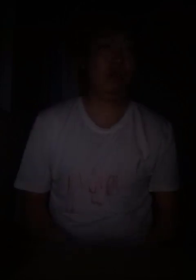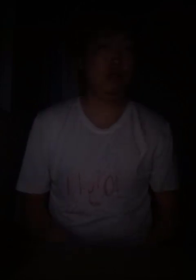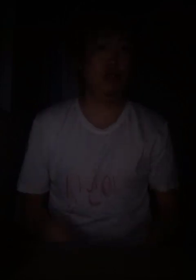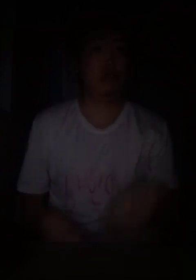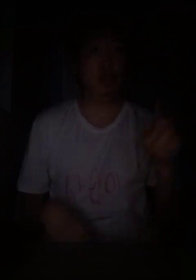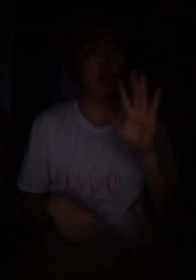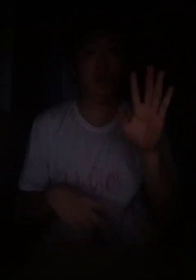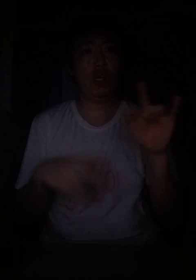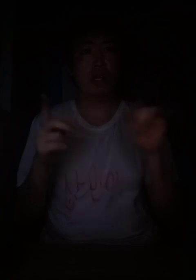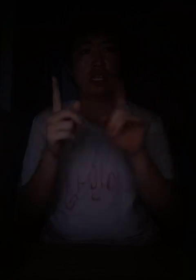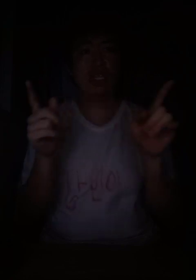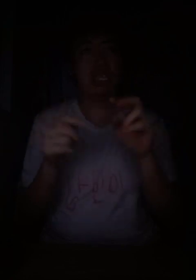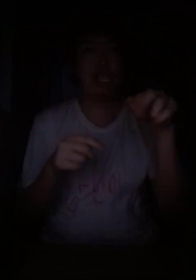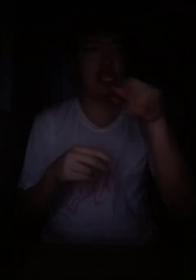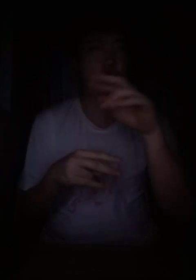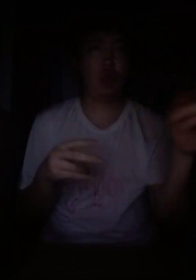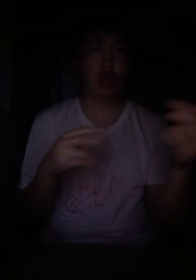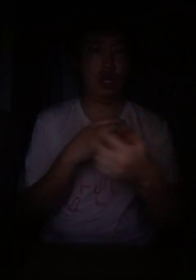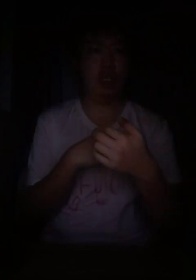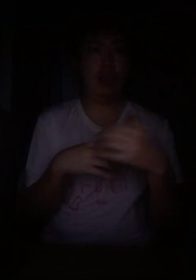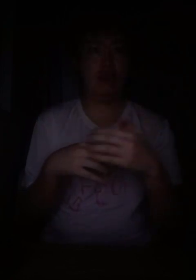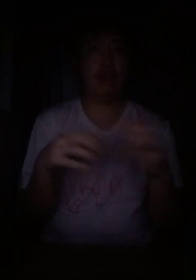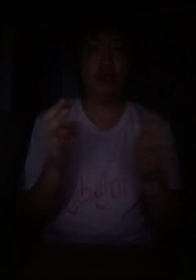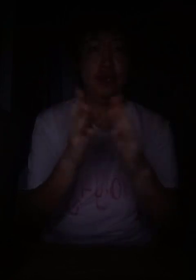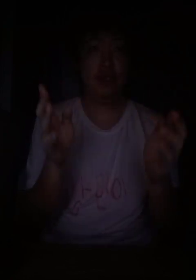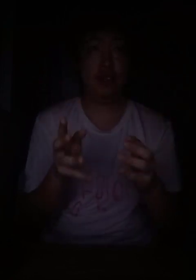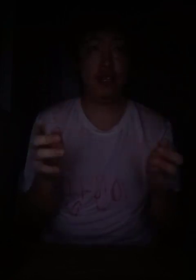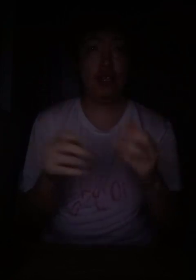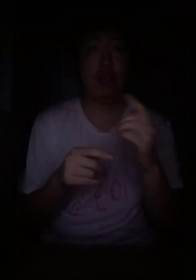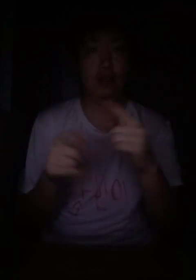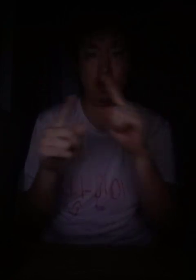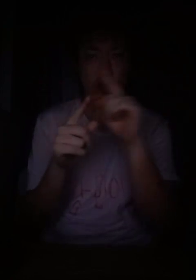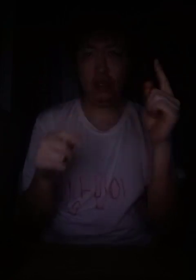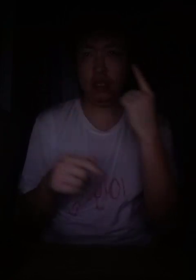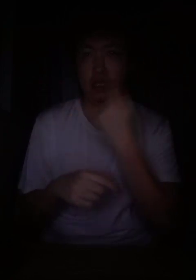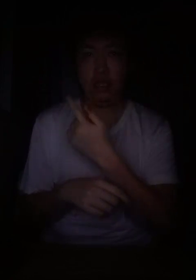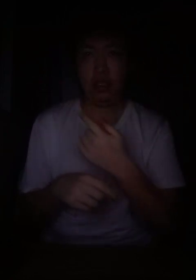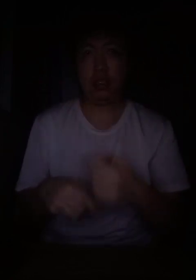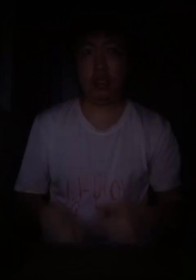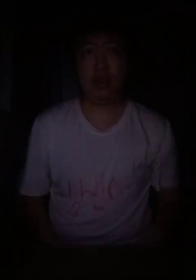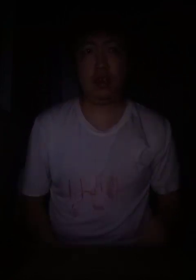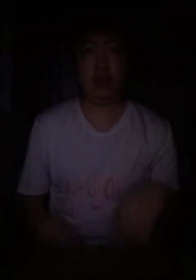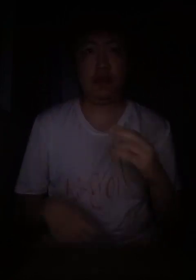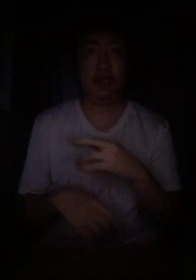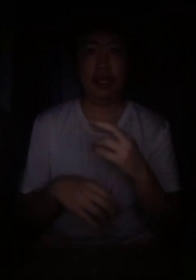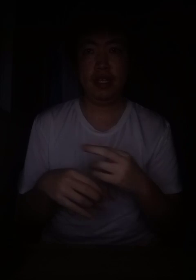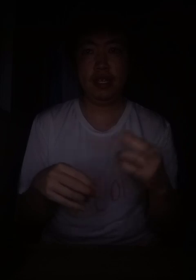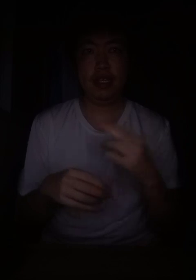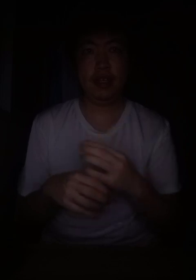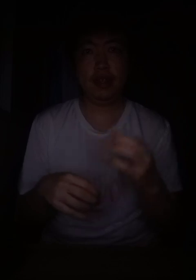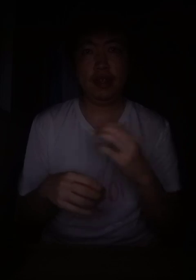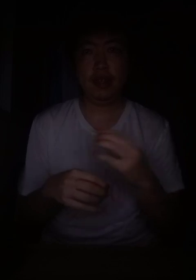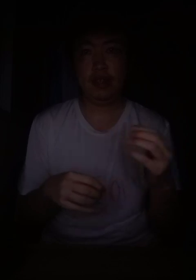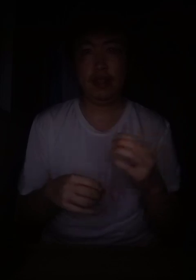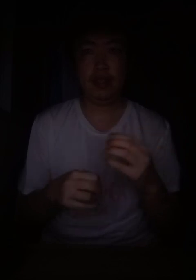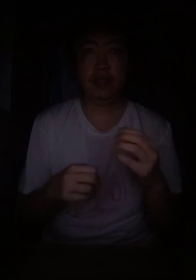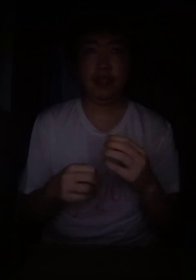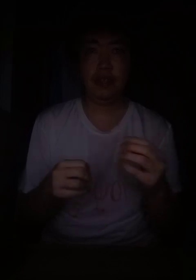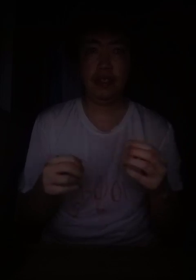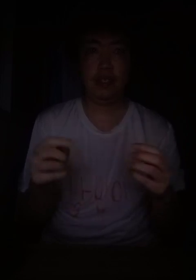지하철 5호선 전동차에는 객실마다 전화기가 설치되어 있습니다. 비상시 기관실과 바로 연결되는